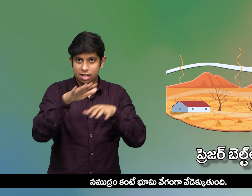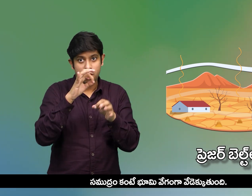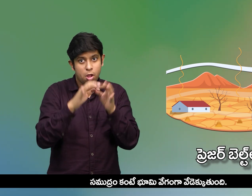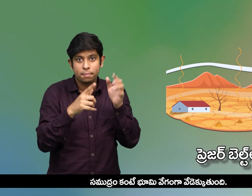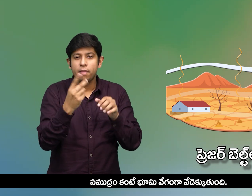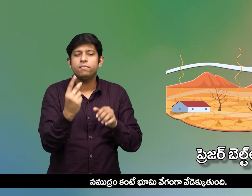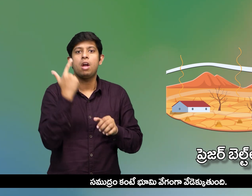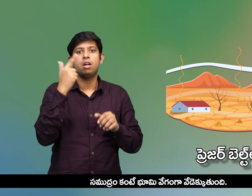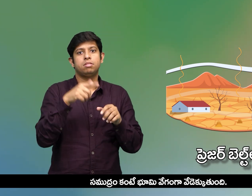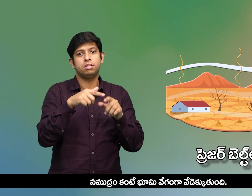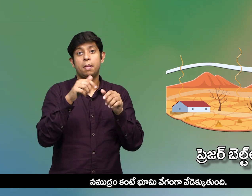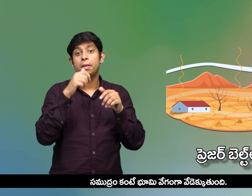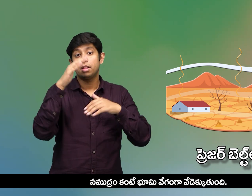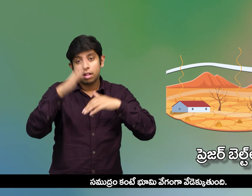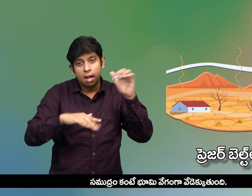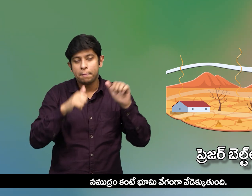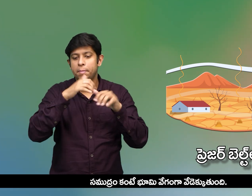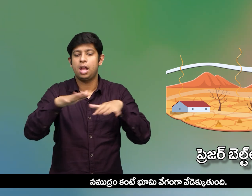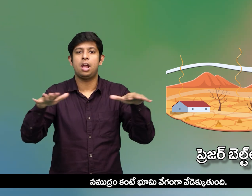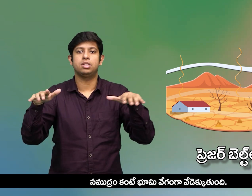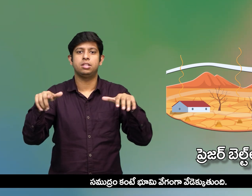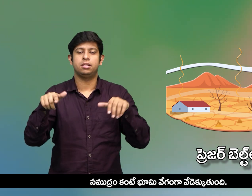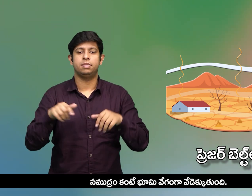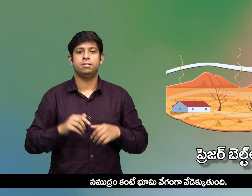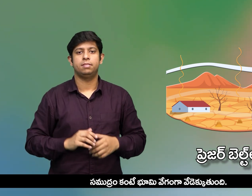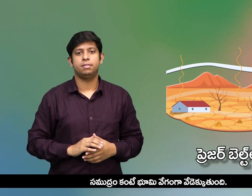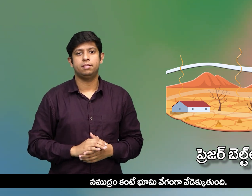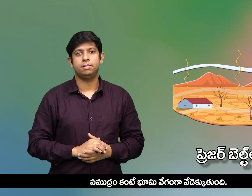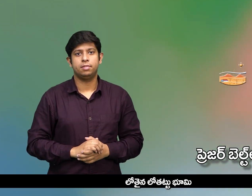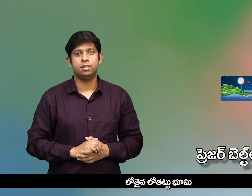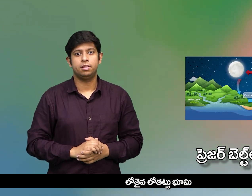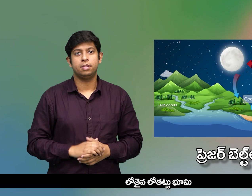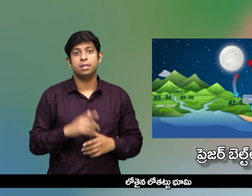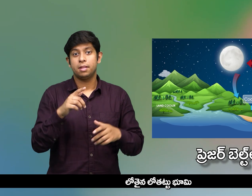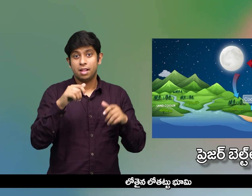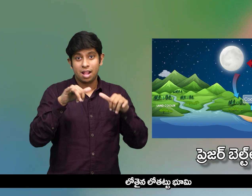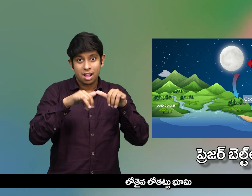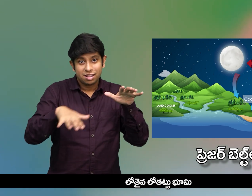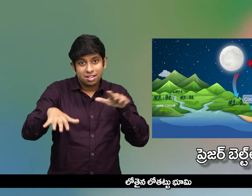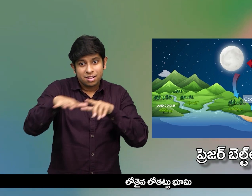సముద్రం కంటే భూమి వేగంగా వేడెక్కుతుంది. లోతైన లోతట్టు భూమి